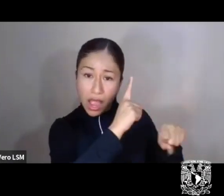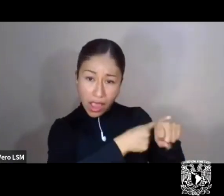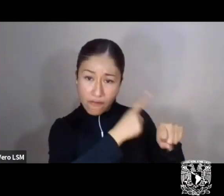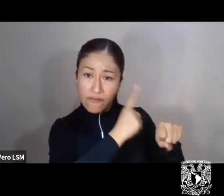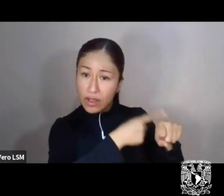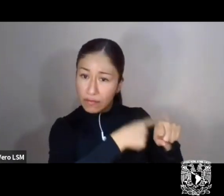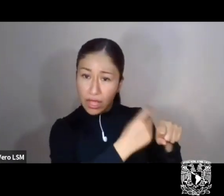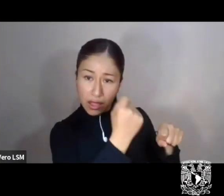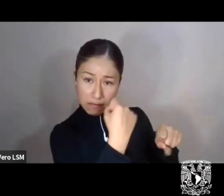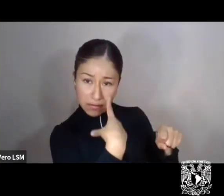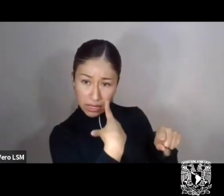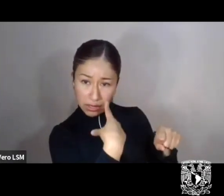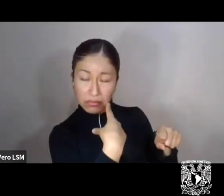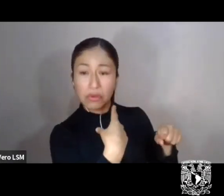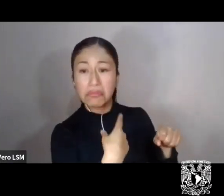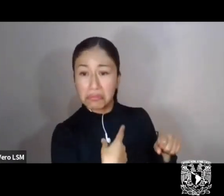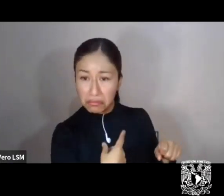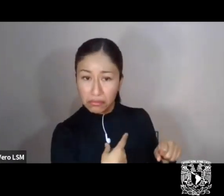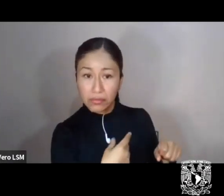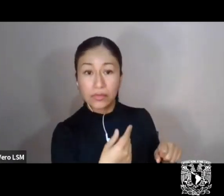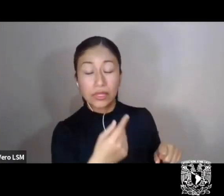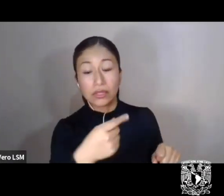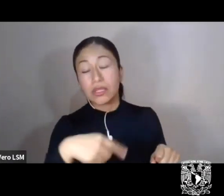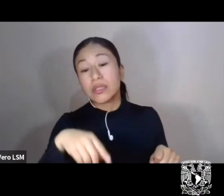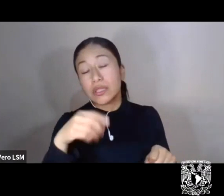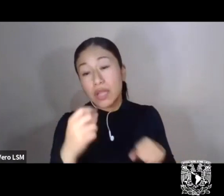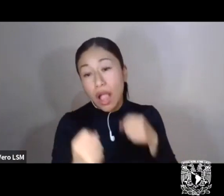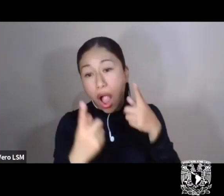avanzada que como yo la tengo ahora a su edad, ¿no?